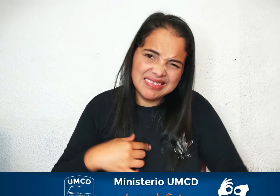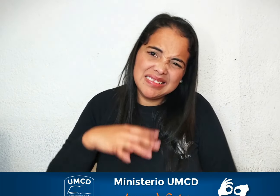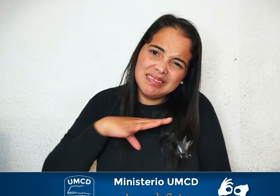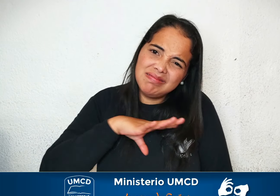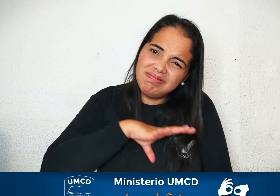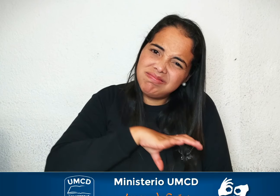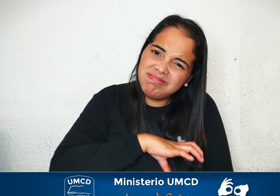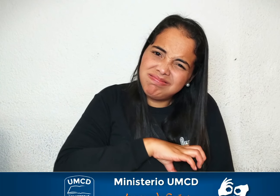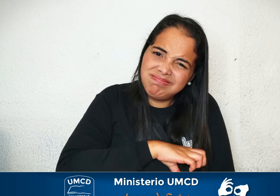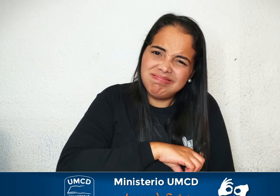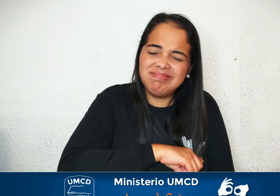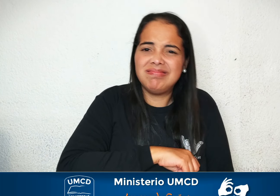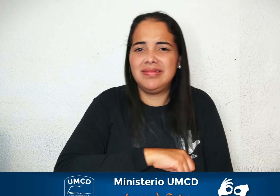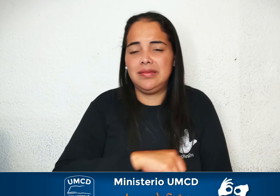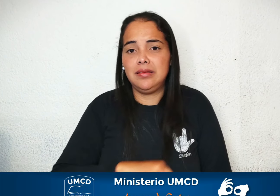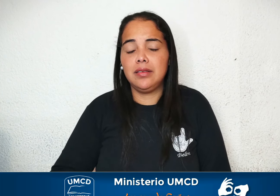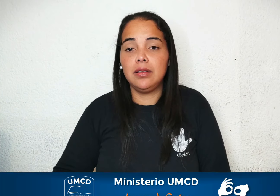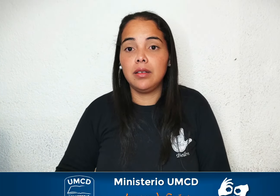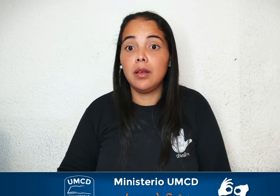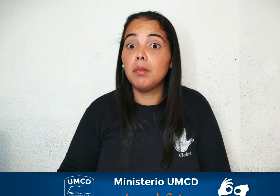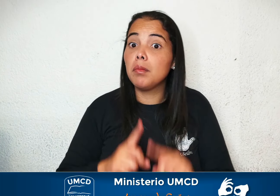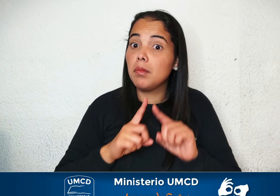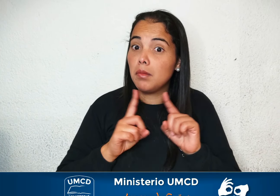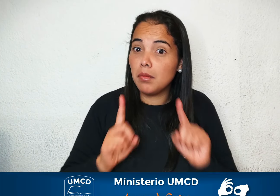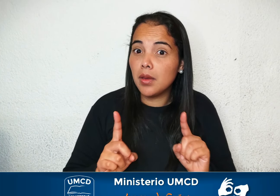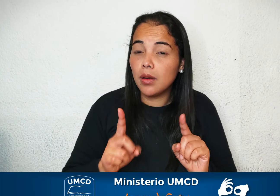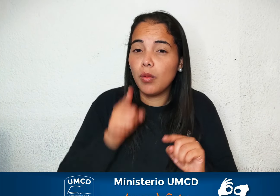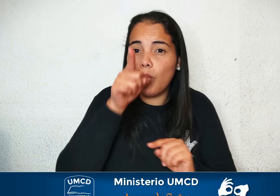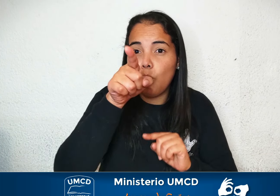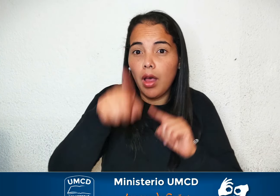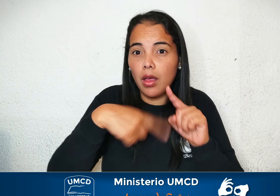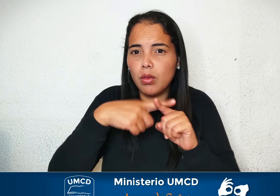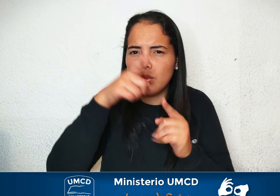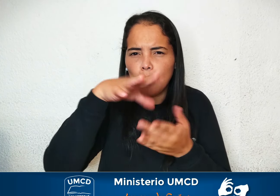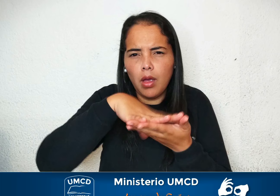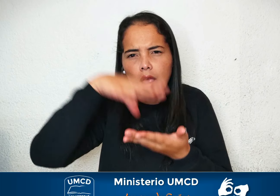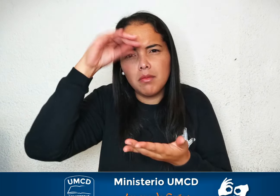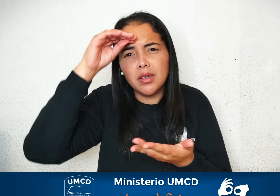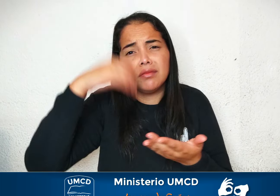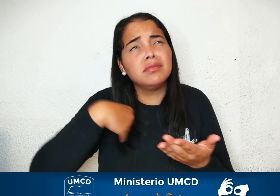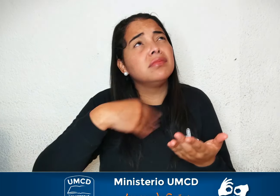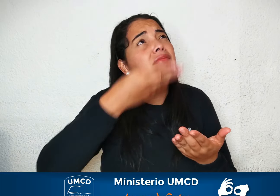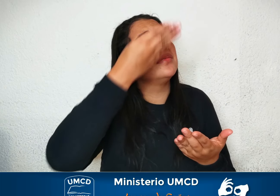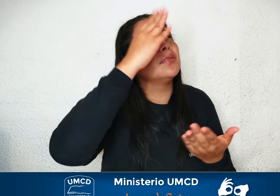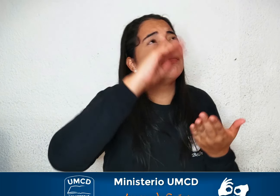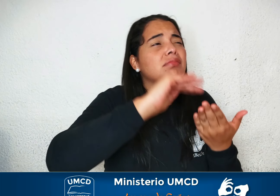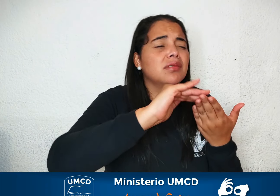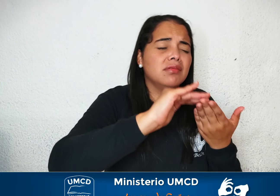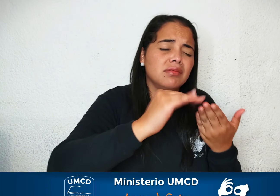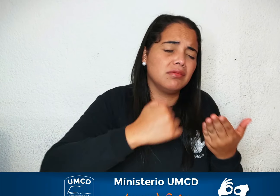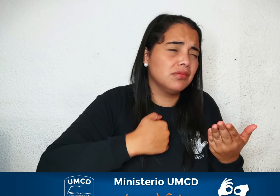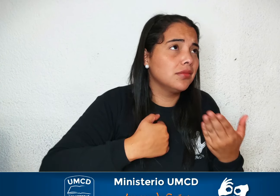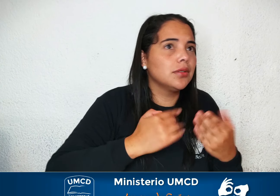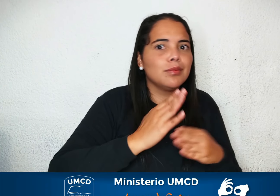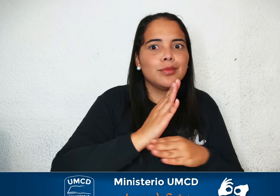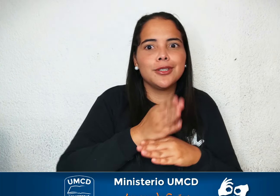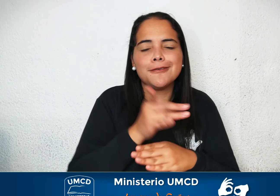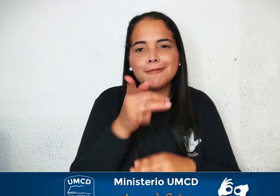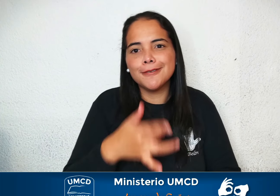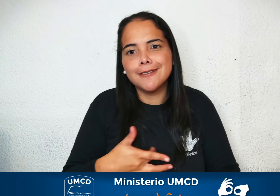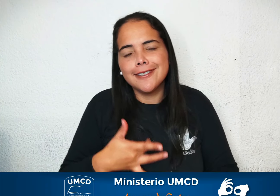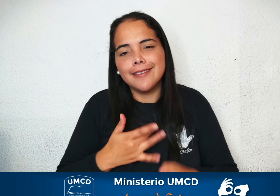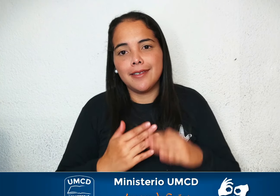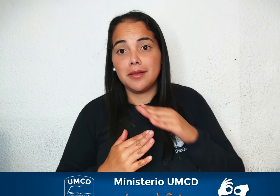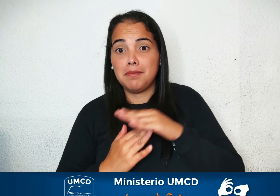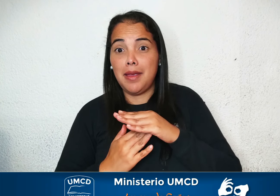pecho se aflige y nos comprime. Pero cuando pedimos perdón es cuando encontramos esa paz que tanto